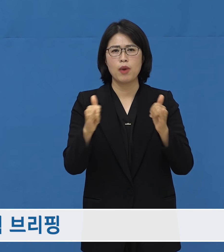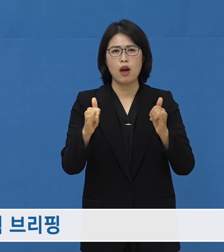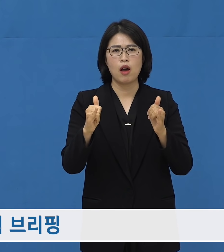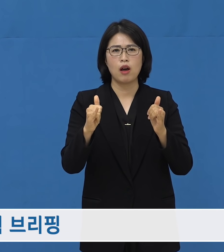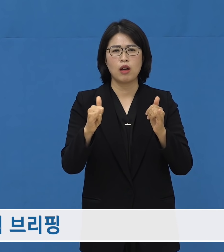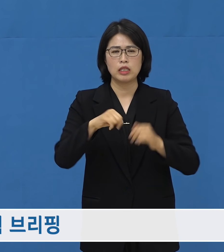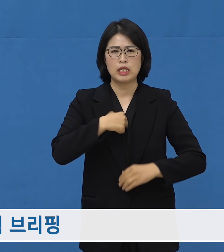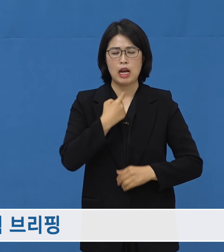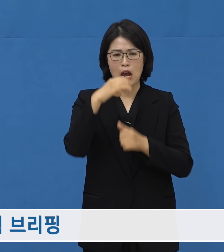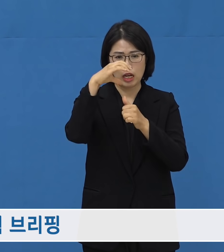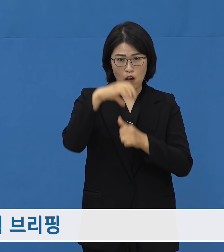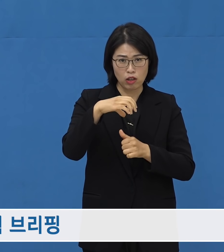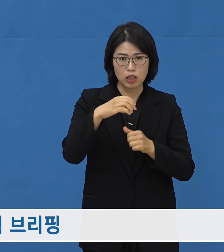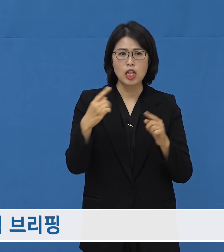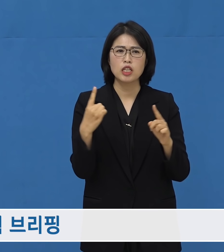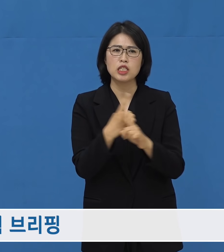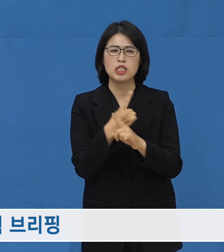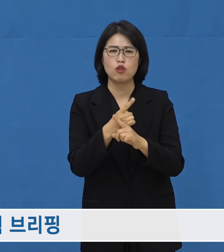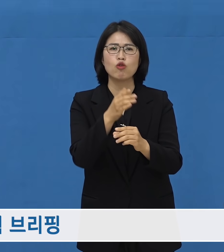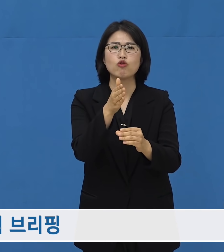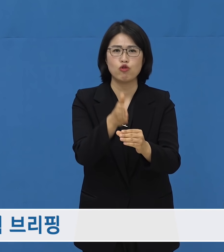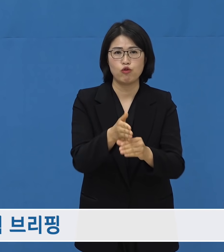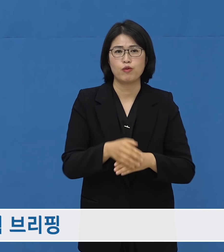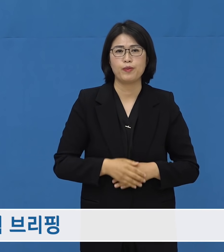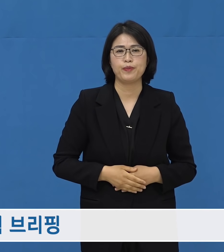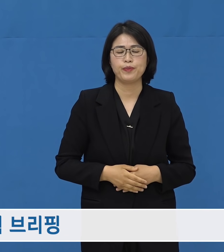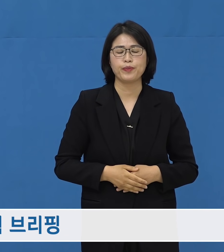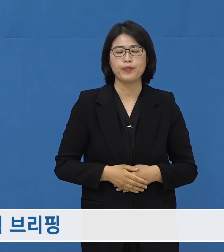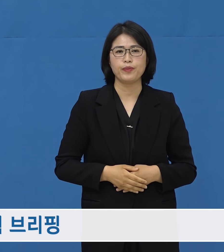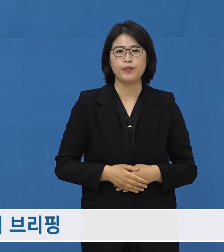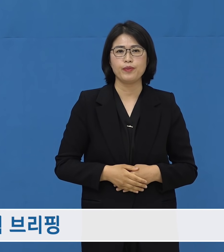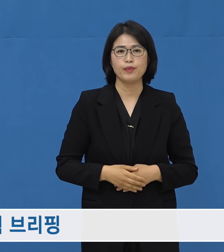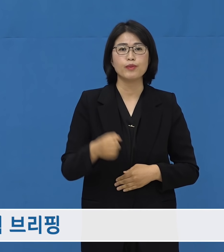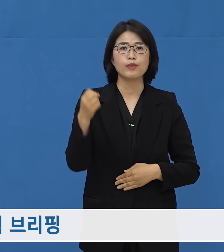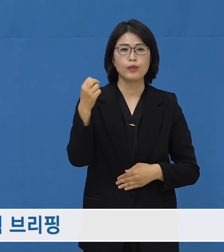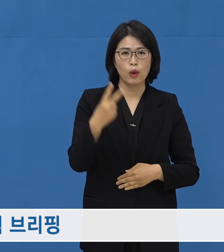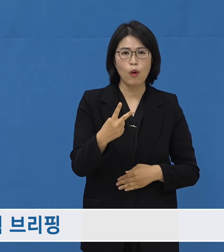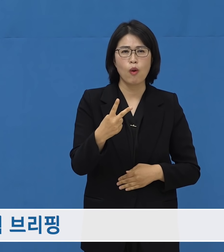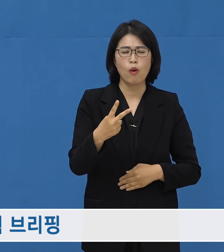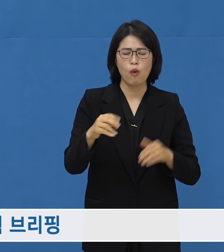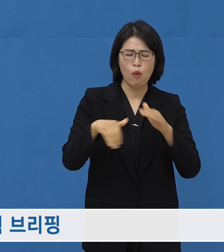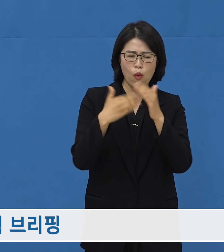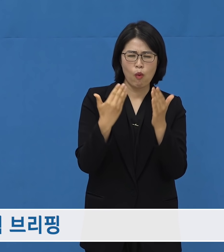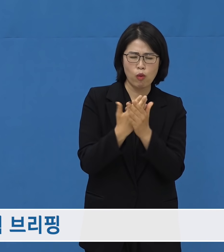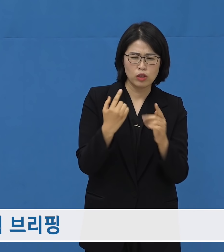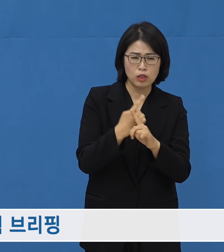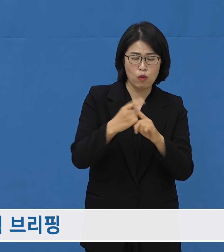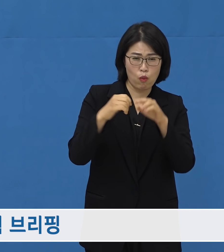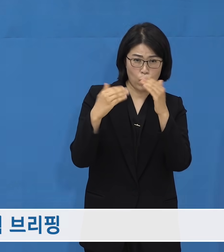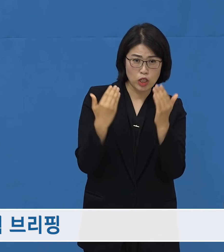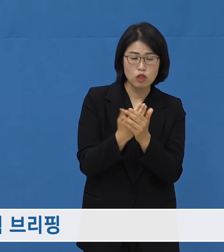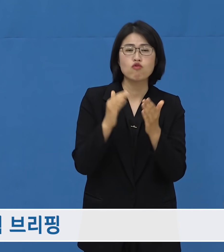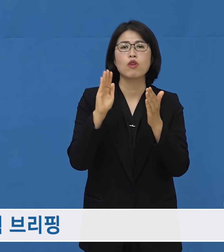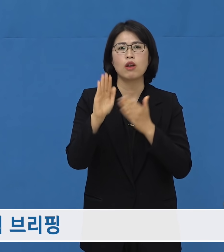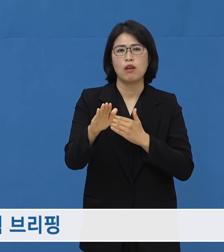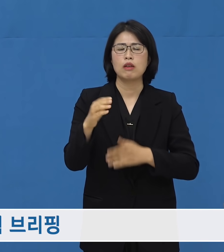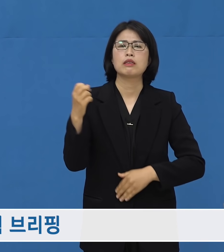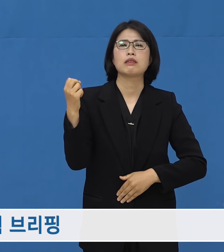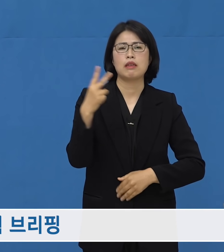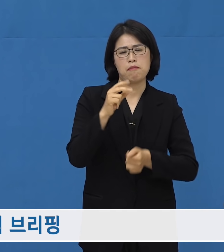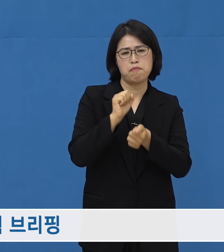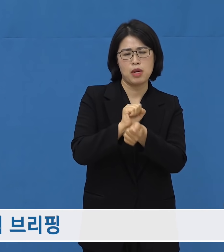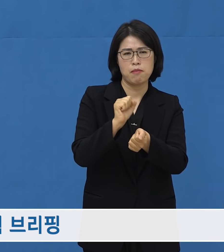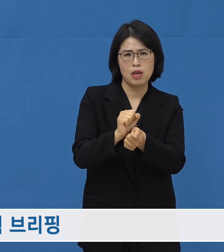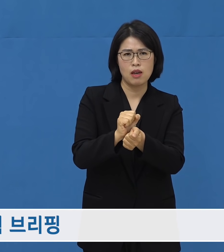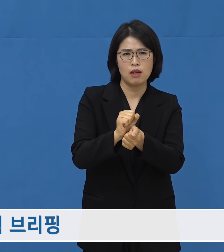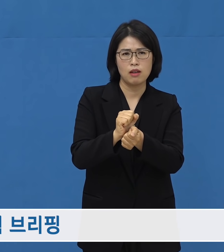격리 혹은 치료를 받고 있는 상황입니다. 또한 완치되었다가도